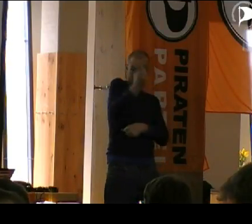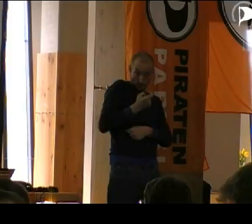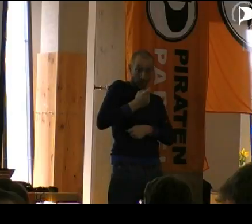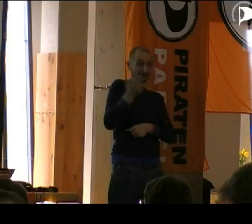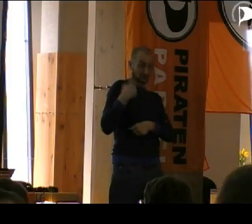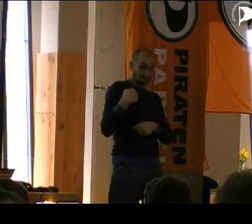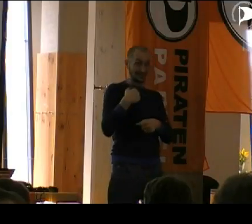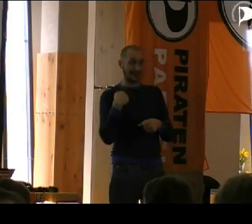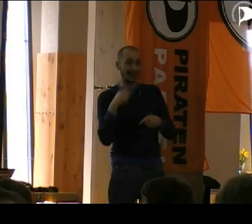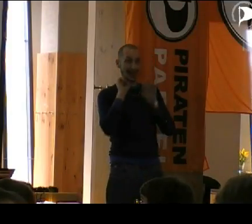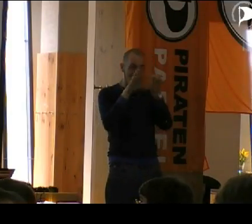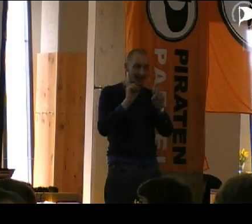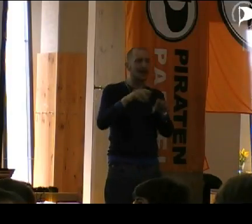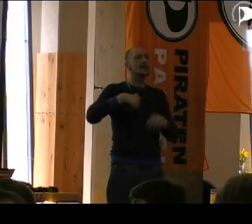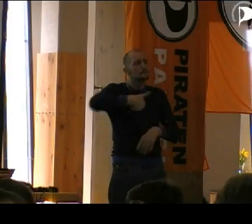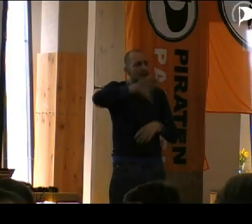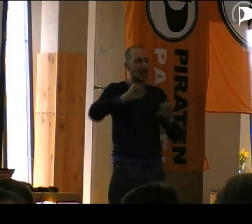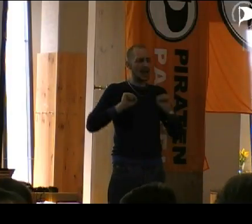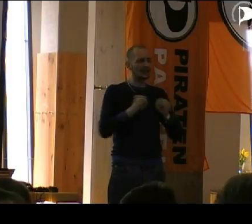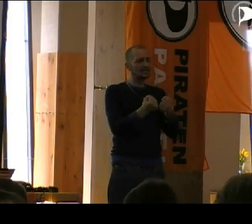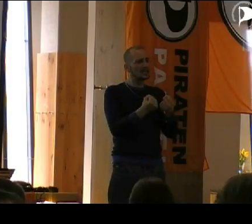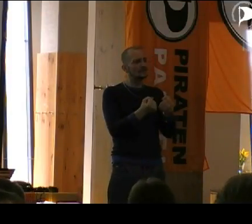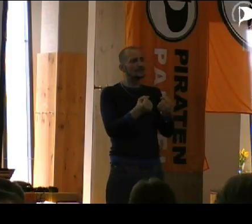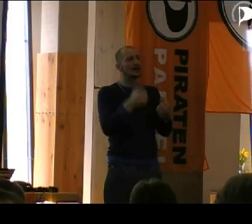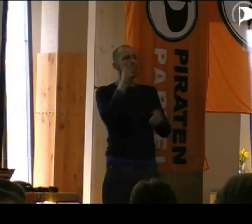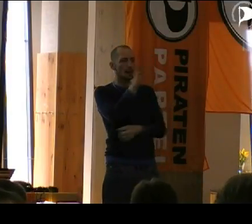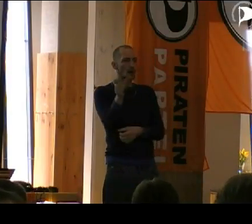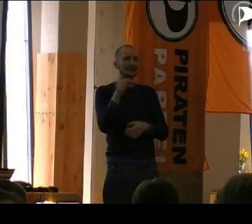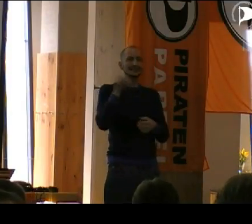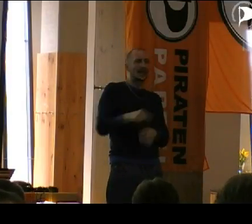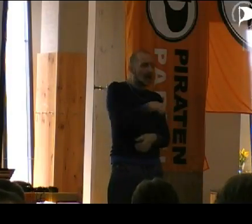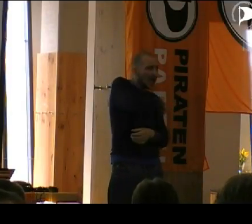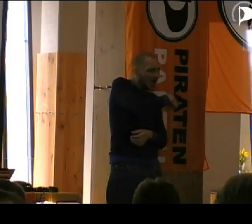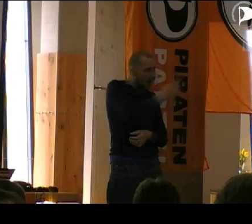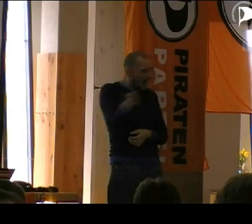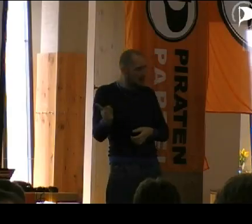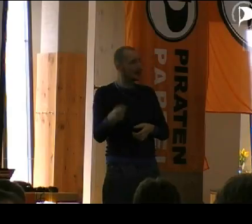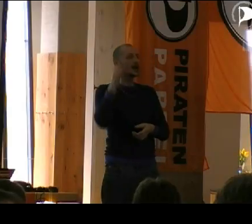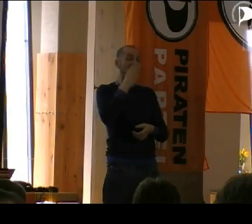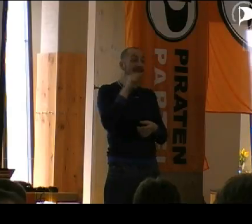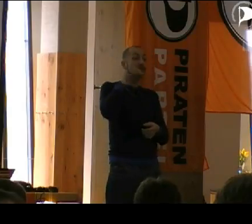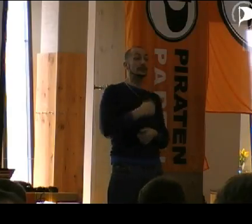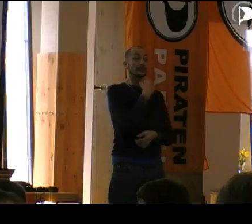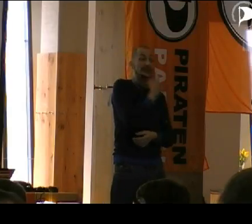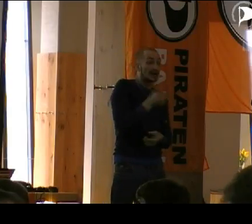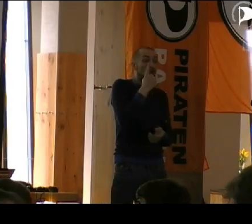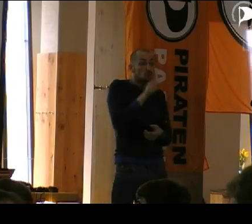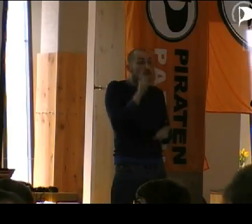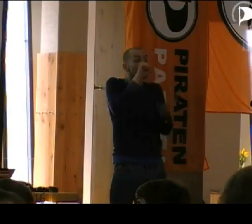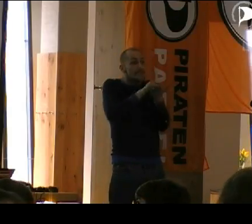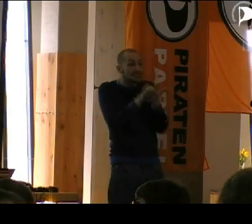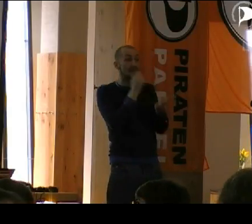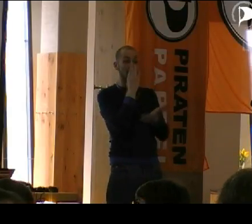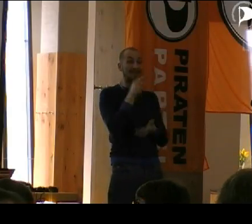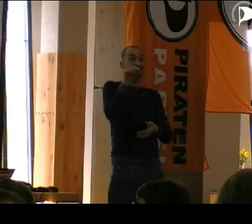wir brauchen mehr kreative aktionen das ist ein auto fahren alle wenn wir zu ihrem das kommentieren kommt es löse presse diskutiert